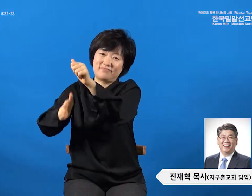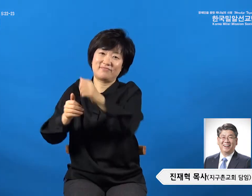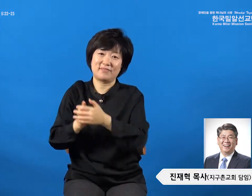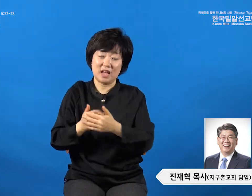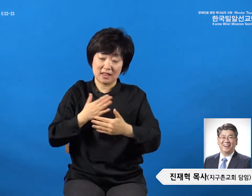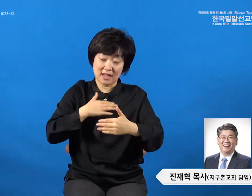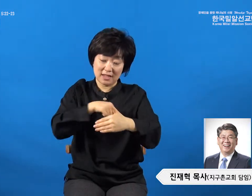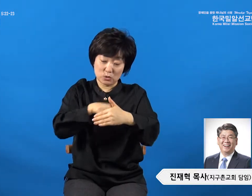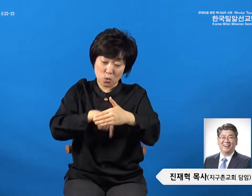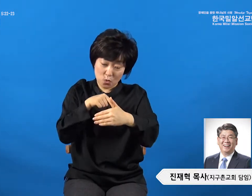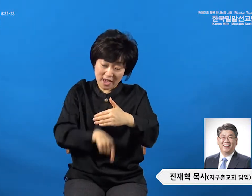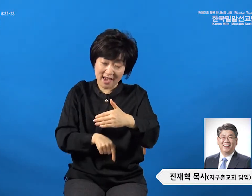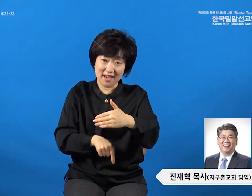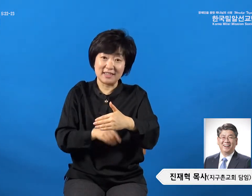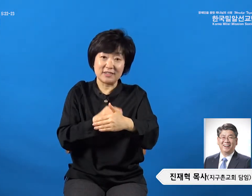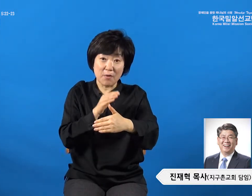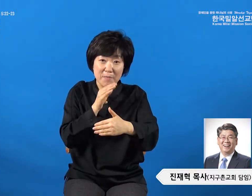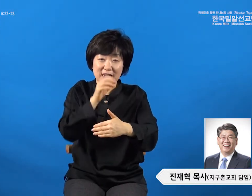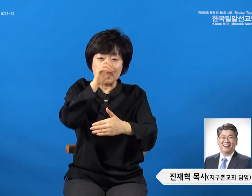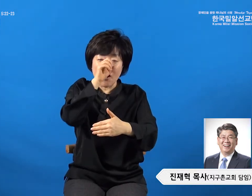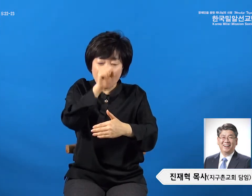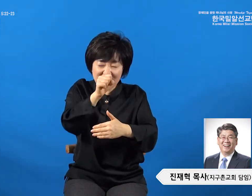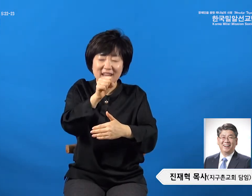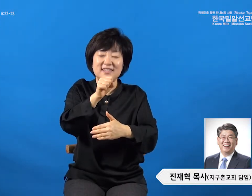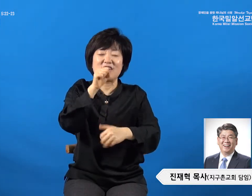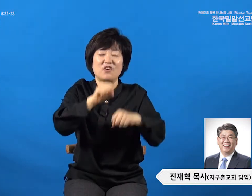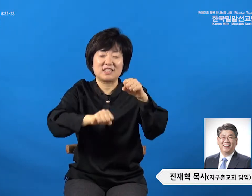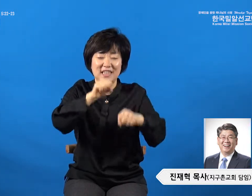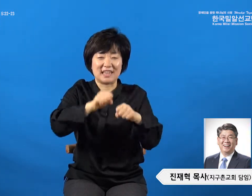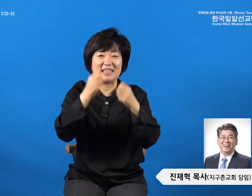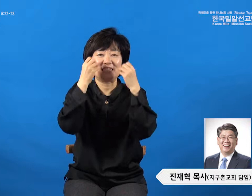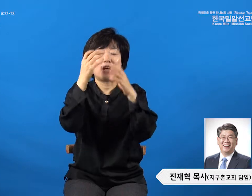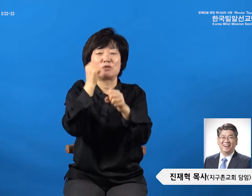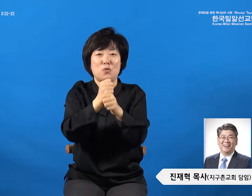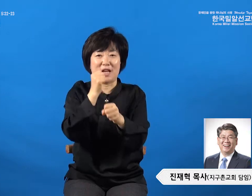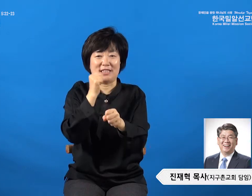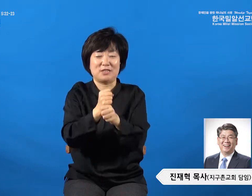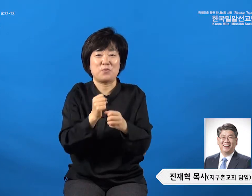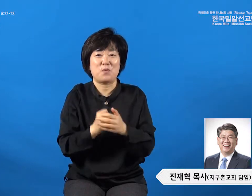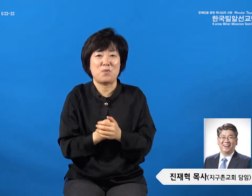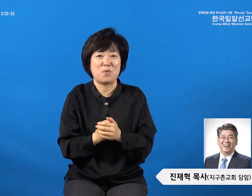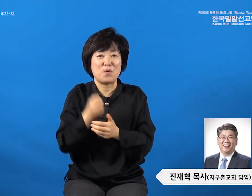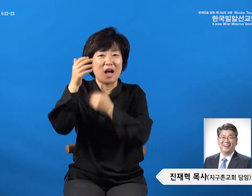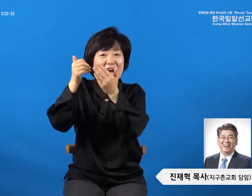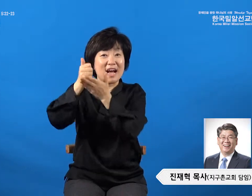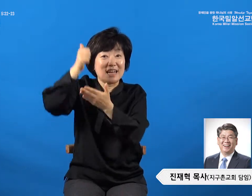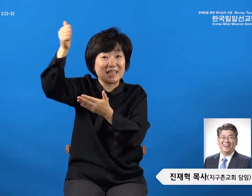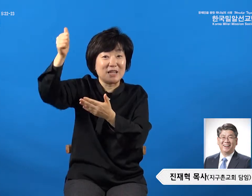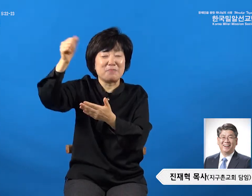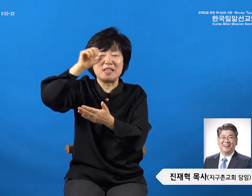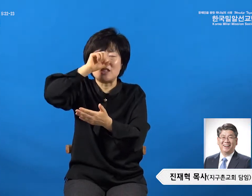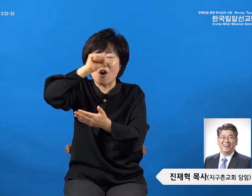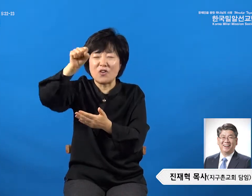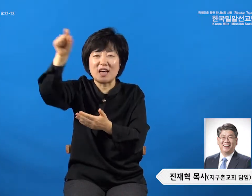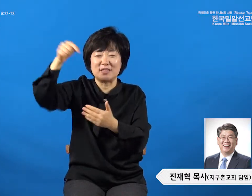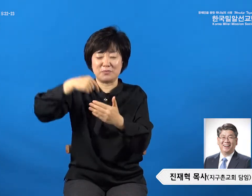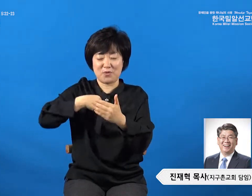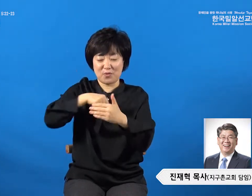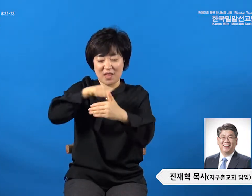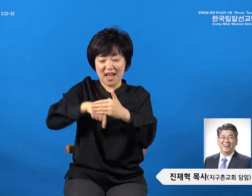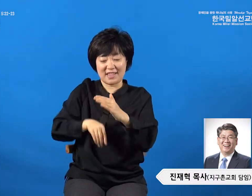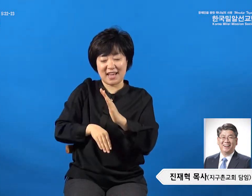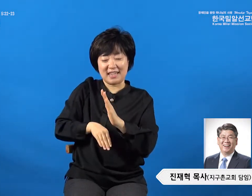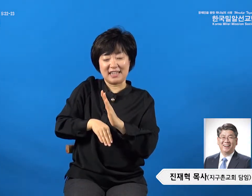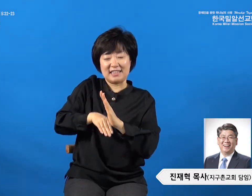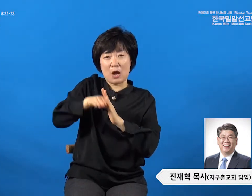속에 정말 선한 영을 창조하시고 하나님의 선하심으로 나를 채우사